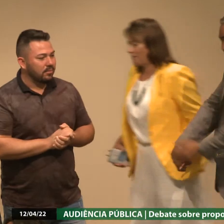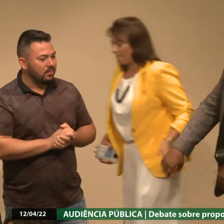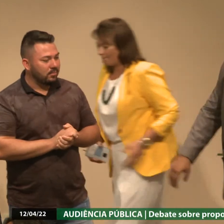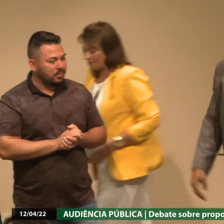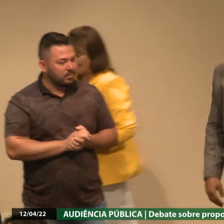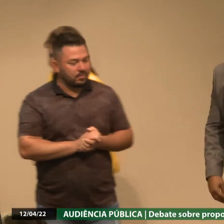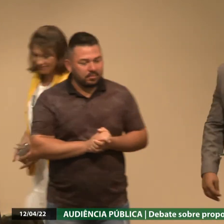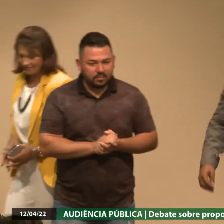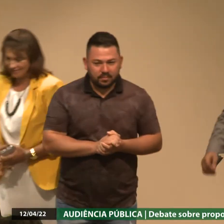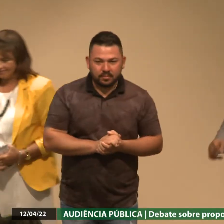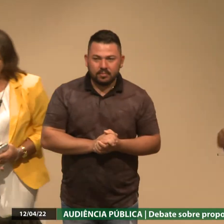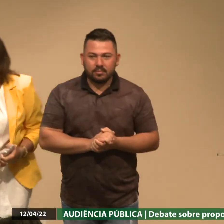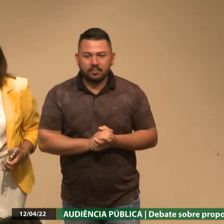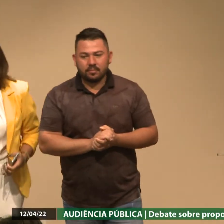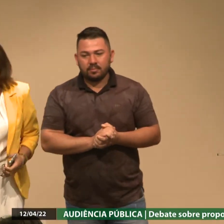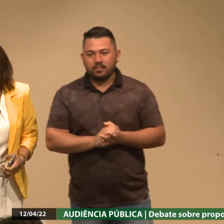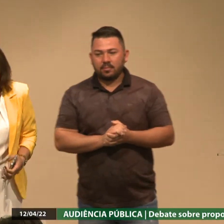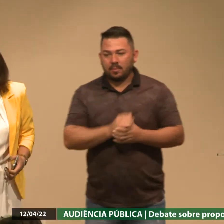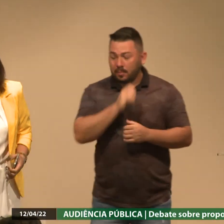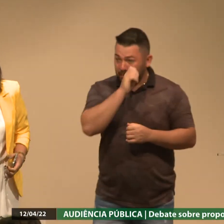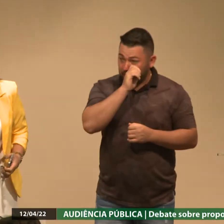e por isso eu